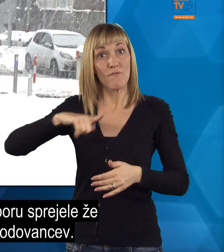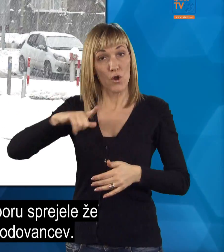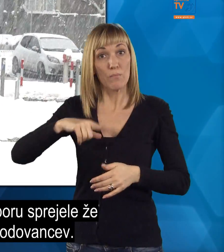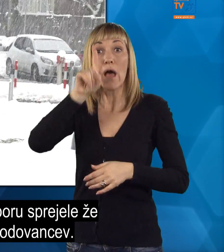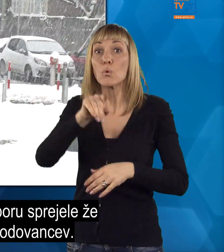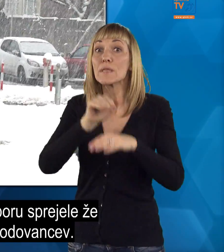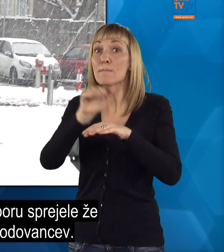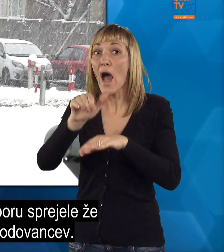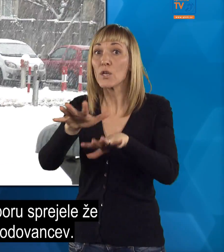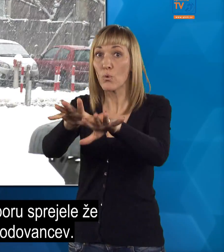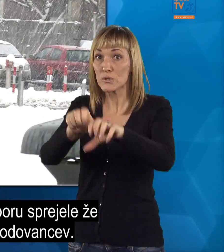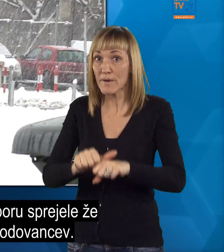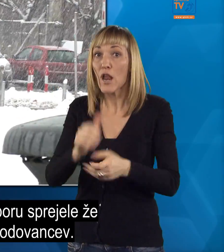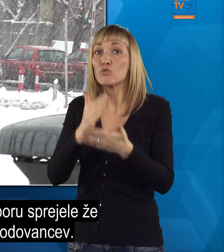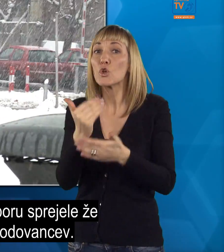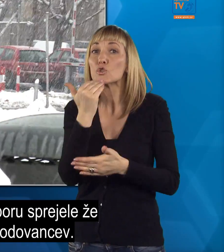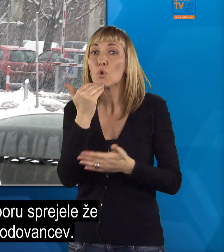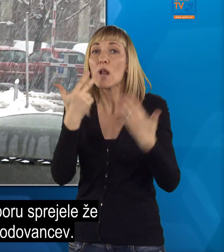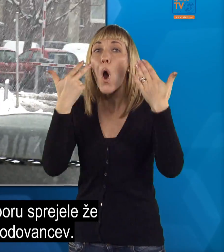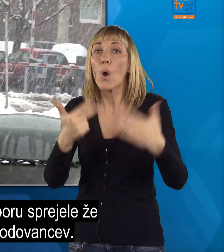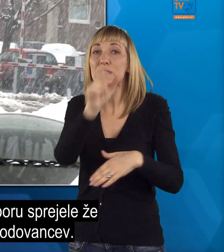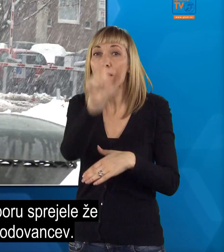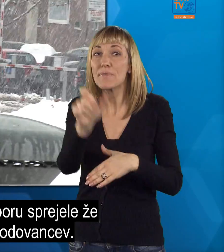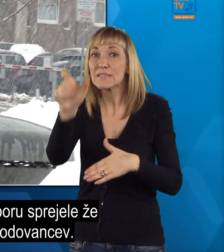prejele že skoraj 80 poškodovancev.